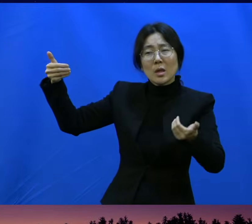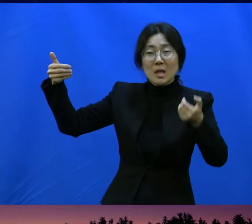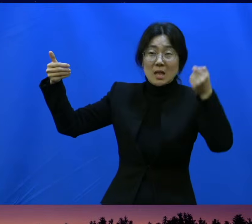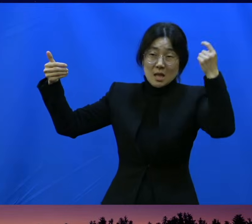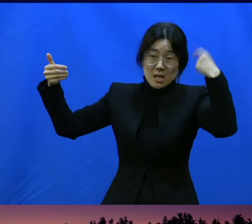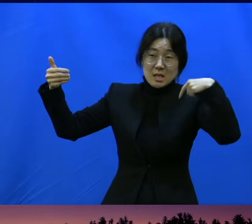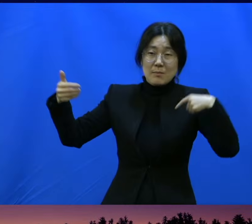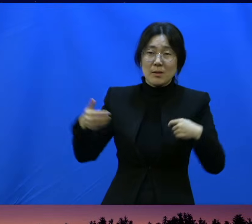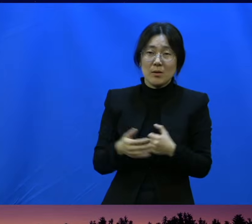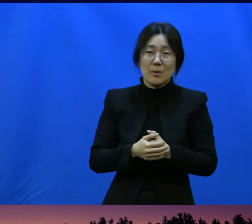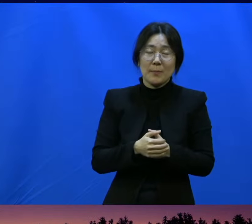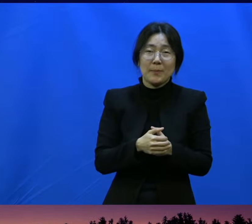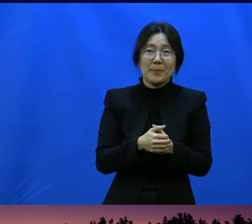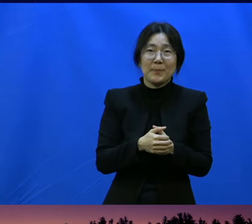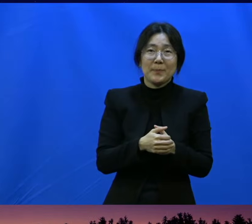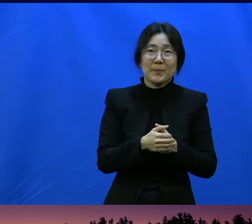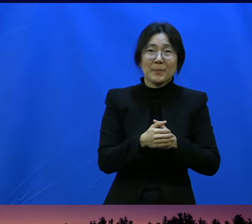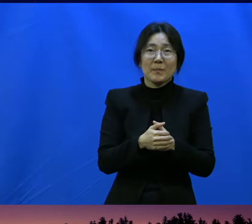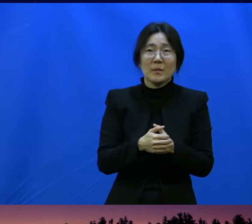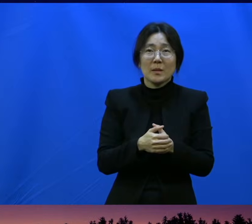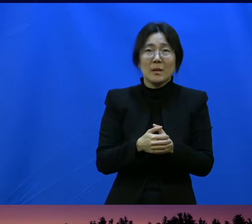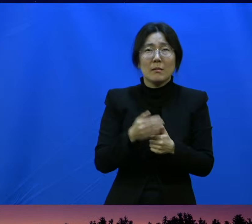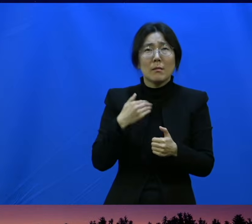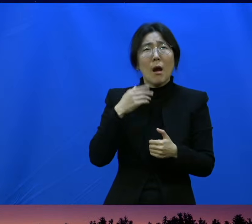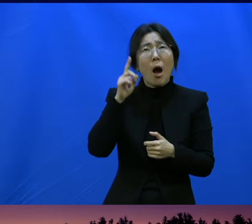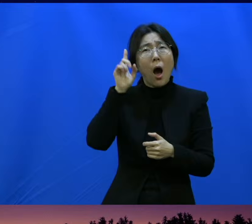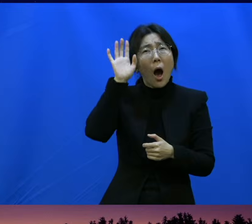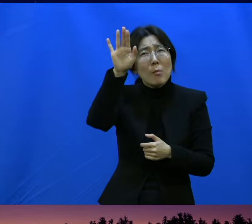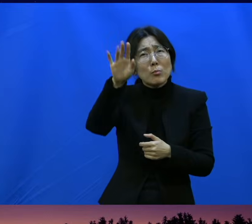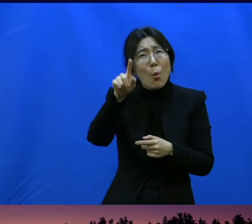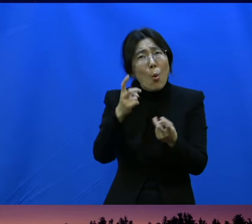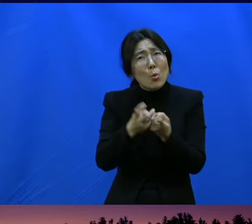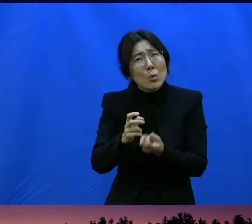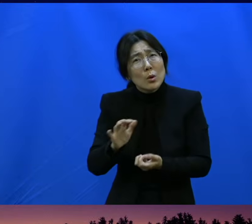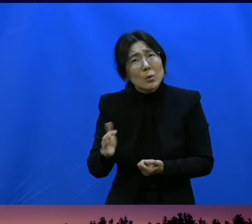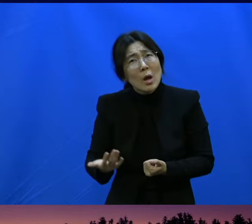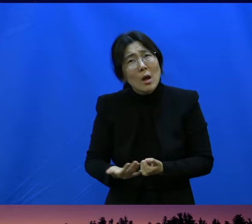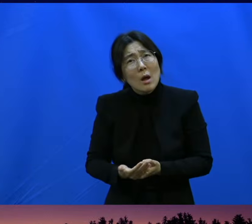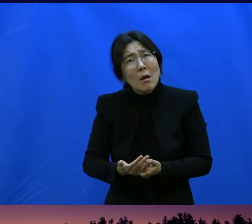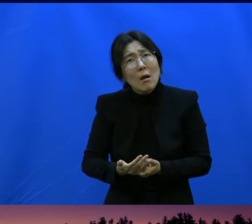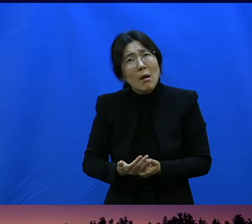걸 포기하고 싶고, 아무것도 보이지 않는 깊은 상처를.